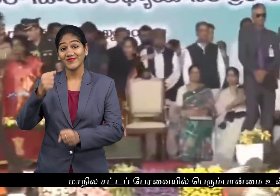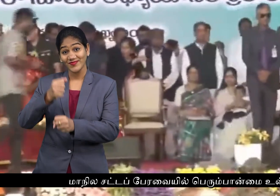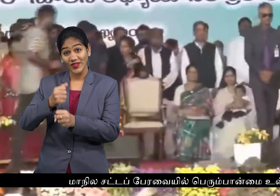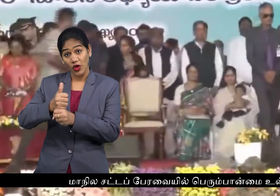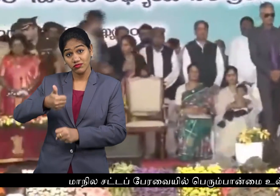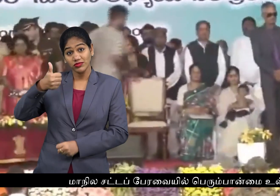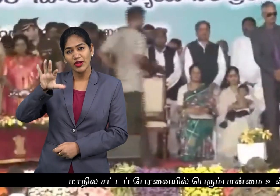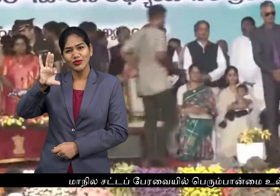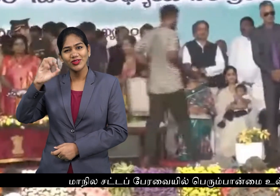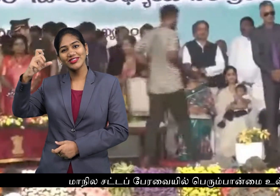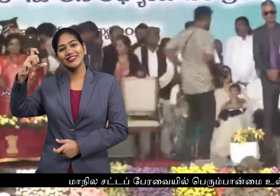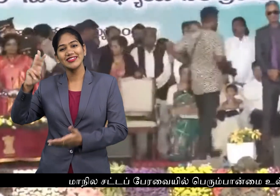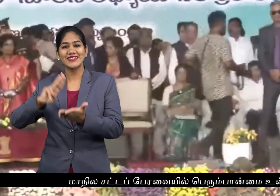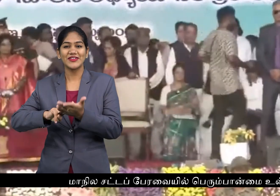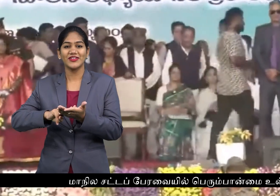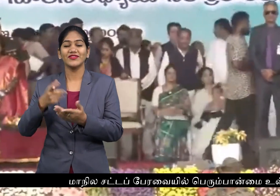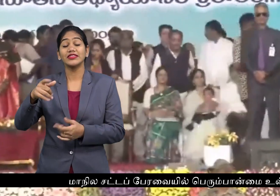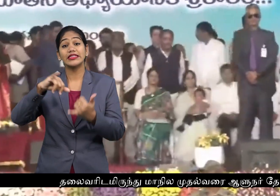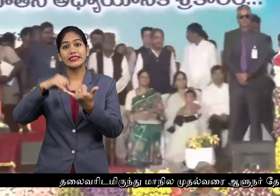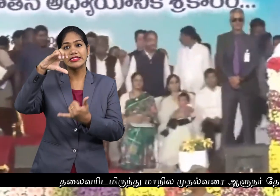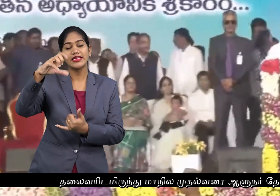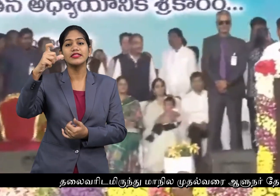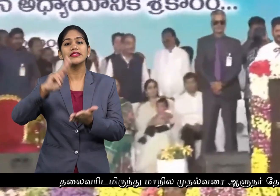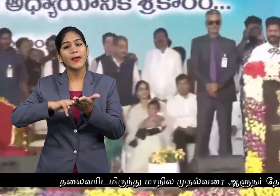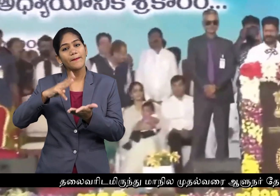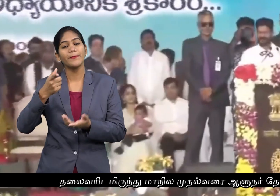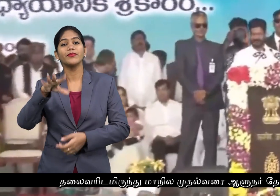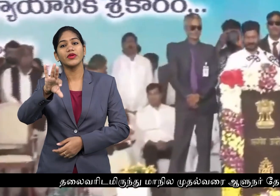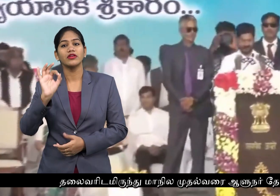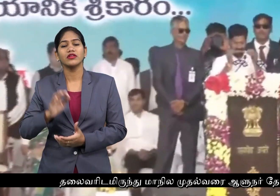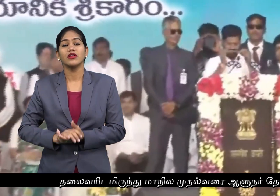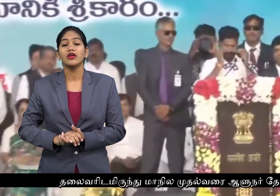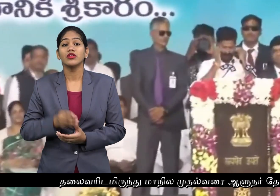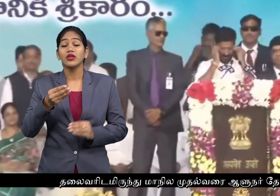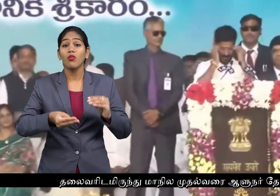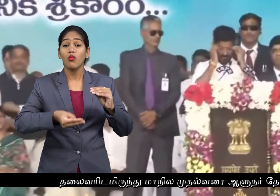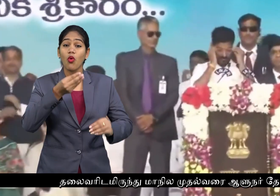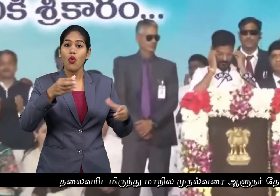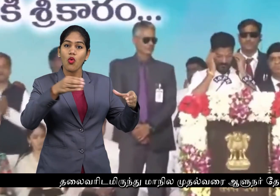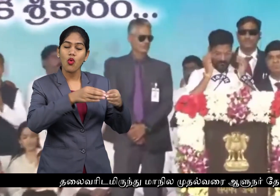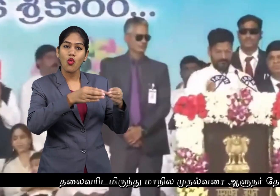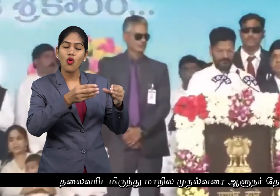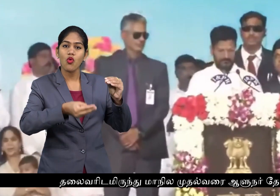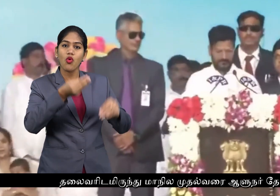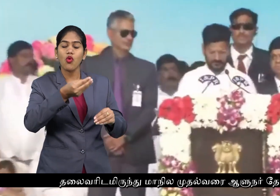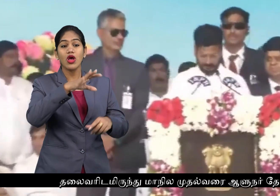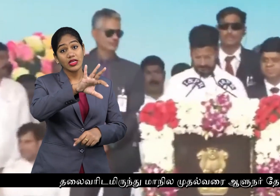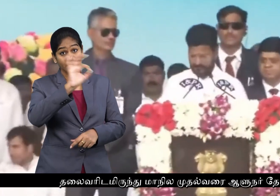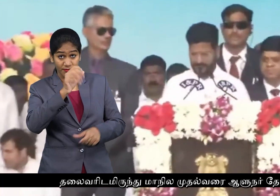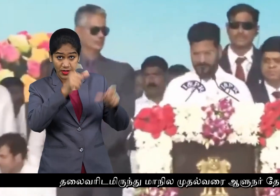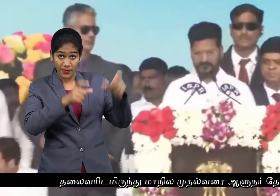மாநில சட்டப்பேரவையில் பெரும்பான்மை உள்ள கட்சியின் தலைவரிடமிருந்து மாநில முதல்வரை ஆளுநர் தேர்வு